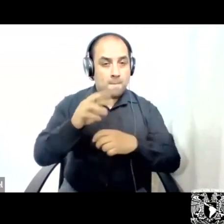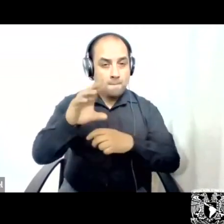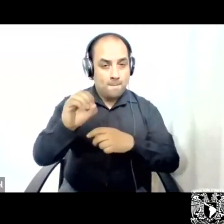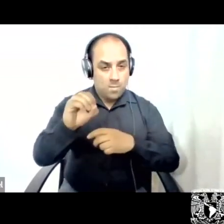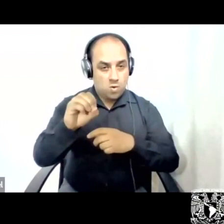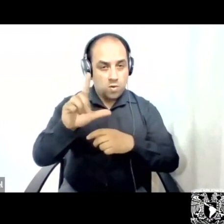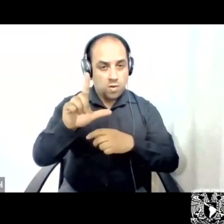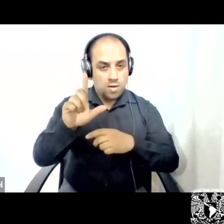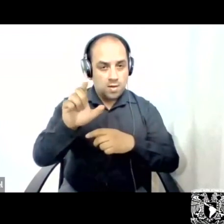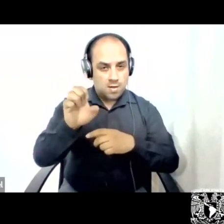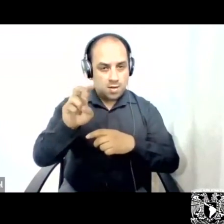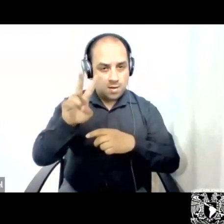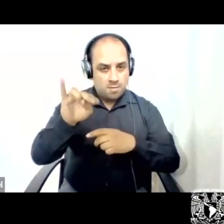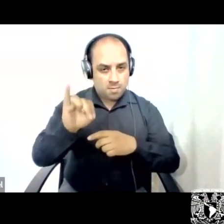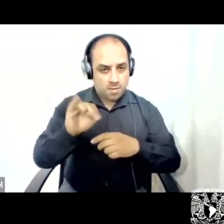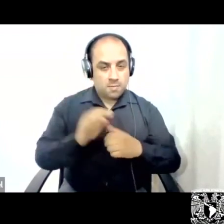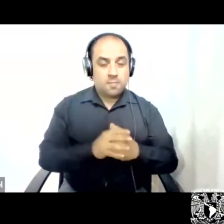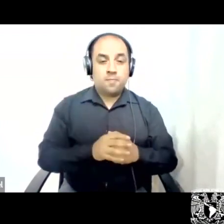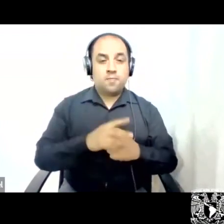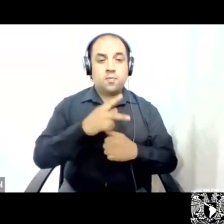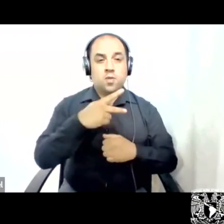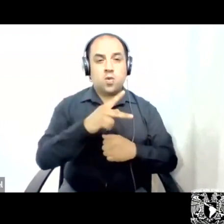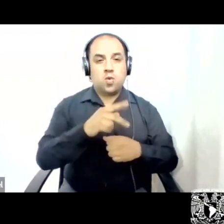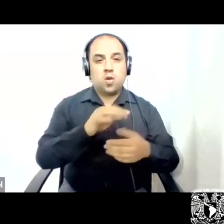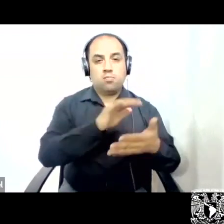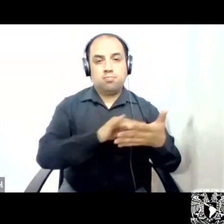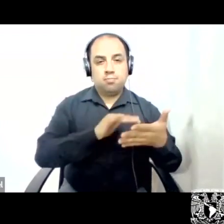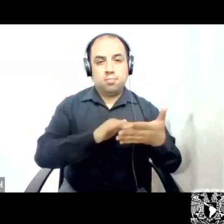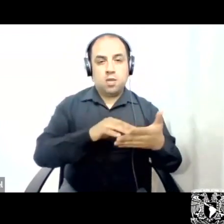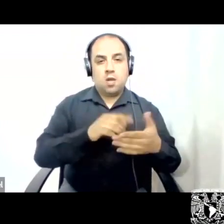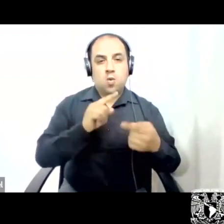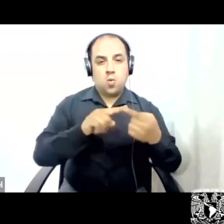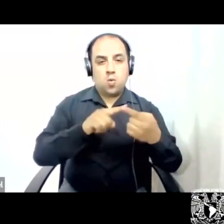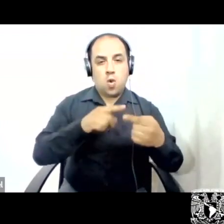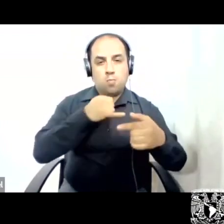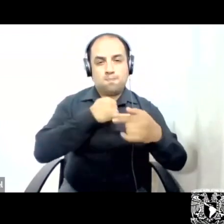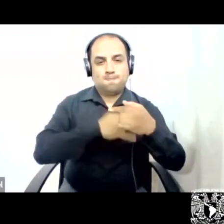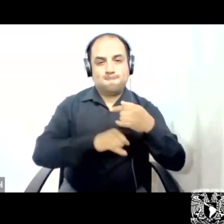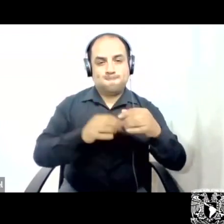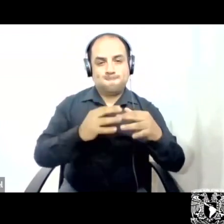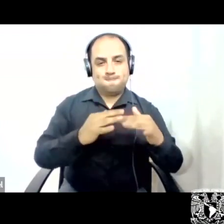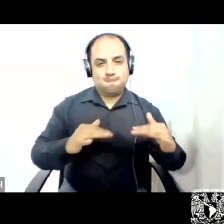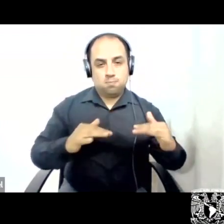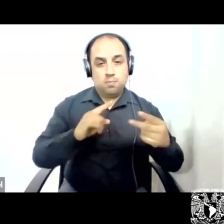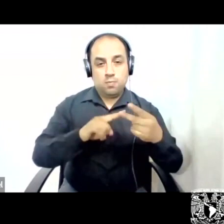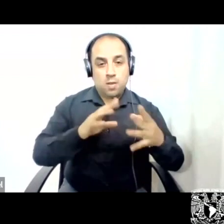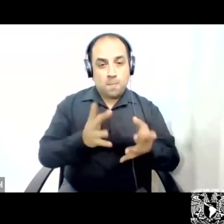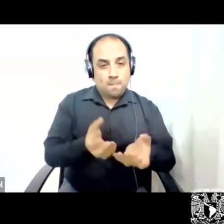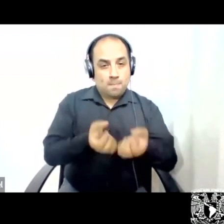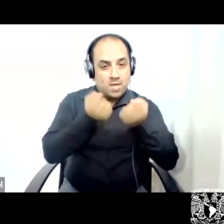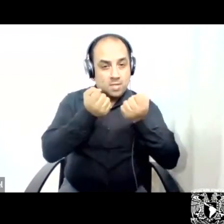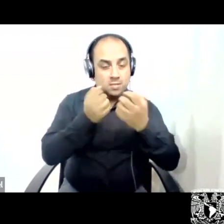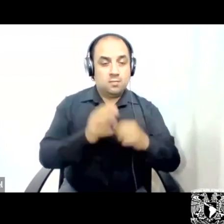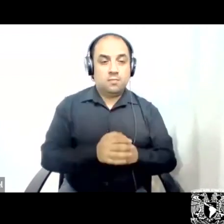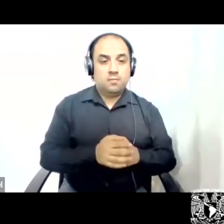en su ensayo Los hundidos y los salvados. Cito: el ingreso